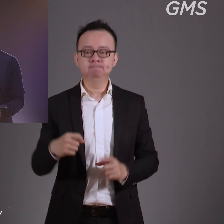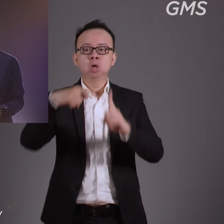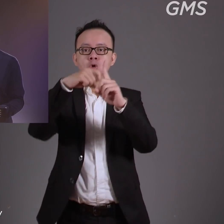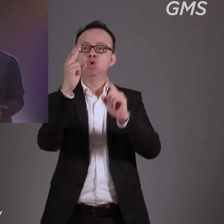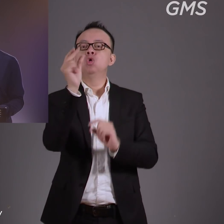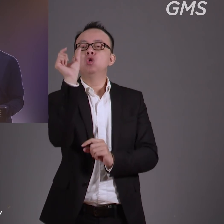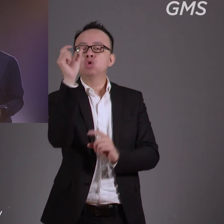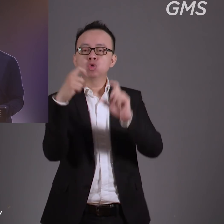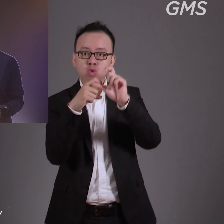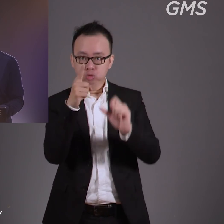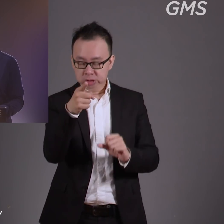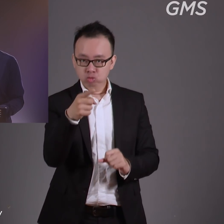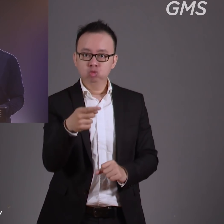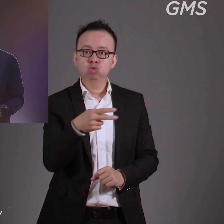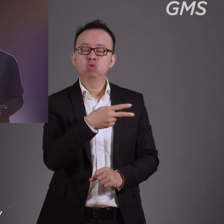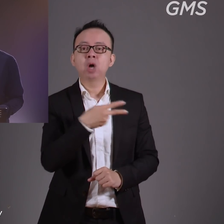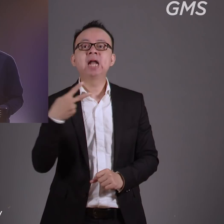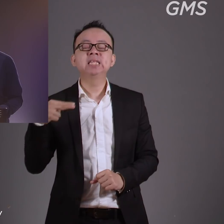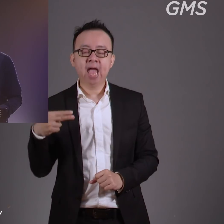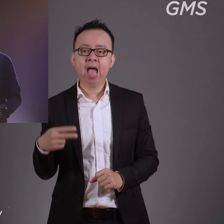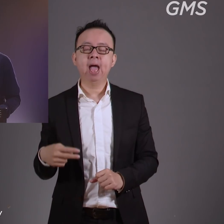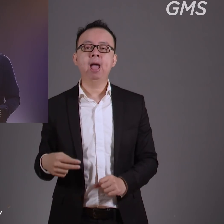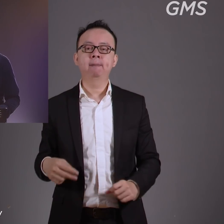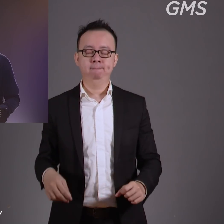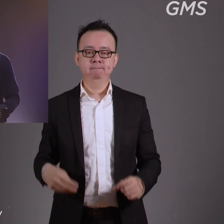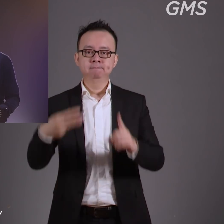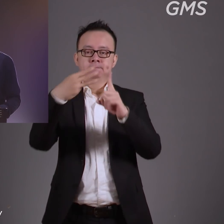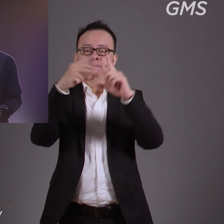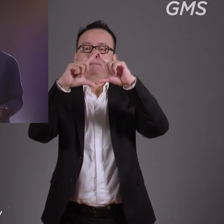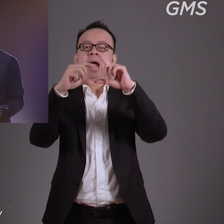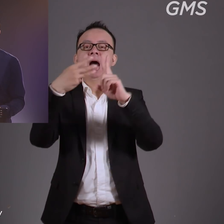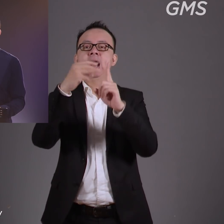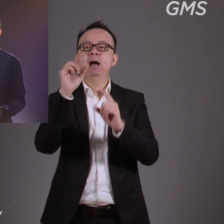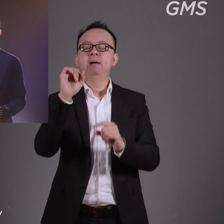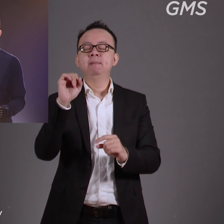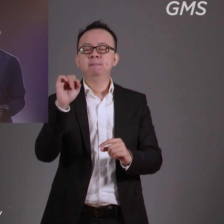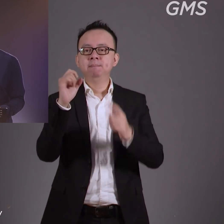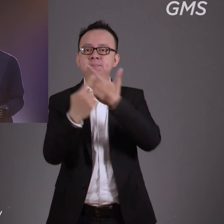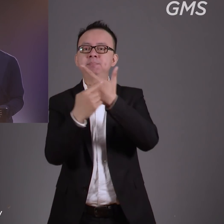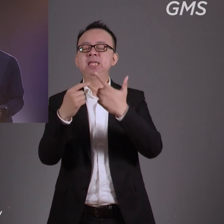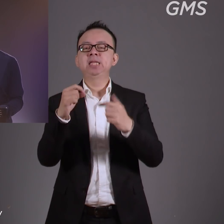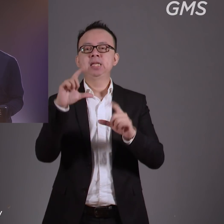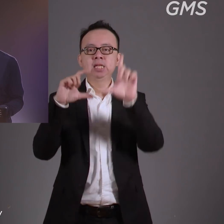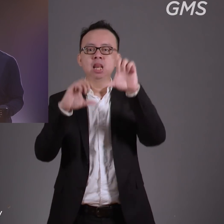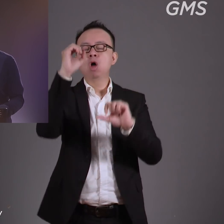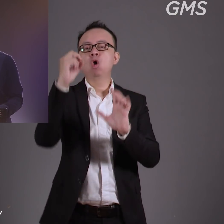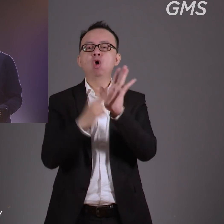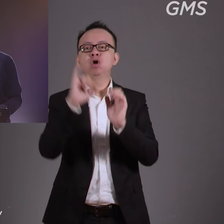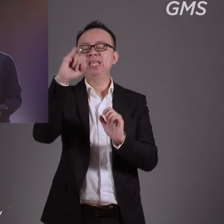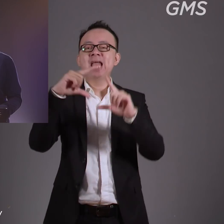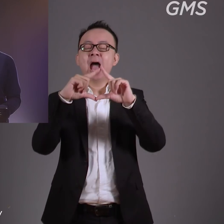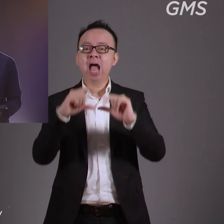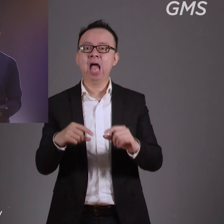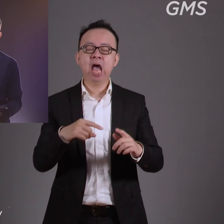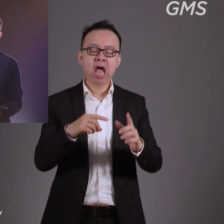Babilonia atau di zaman modern ini namanya Irak. Dulu pernah menjadi superpower, pernah menjadi negara adikuasa. Tapi sekarang